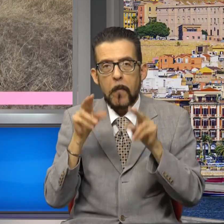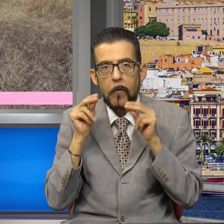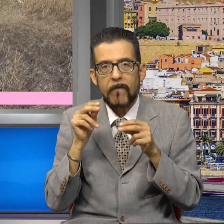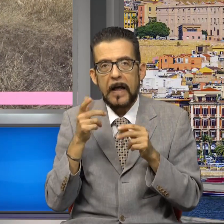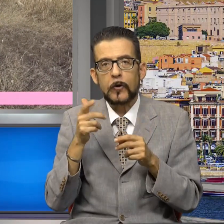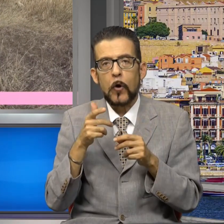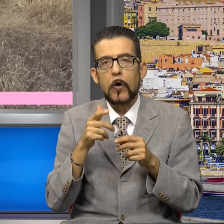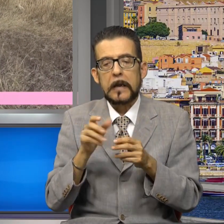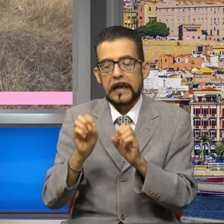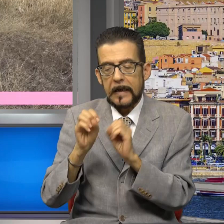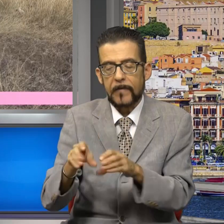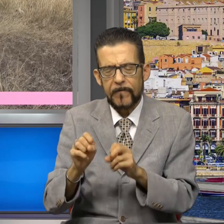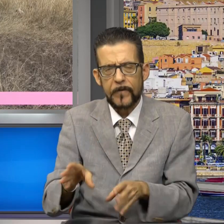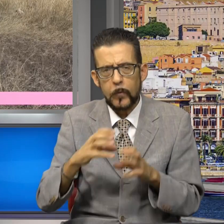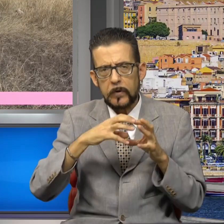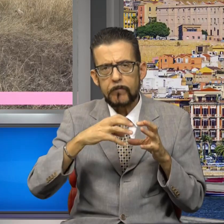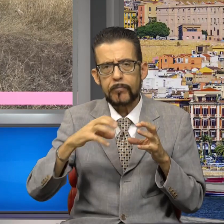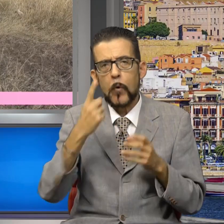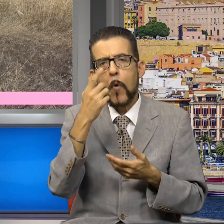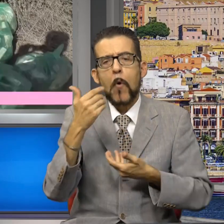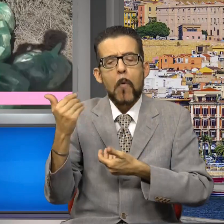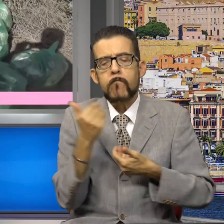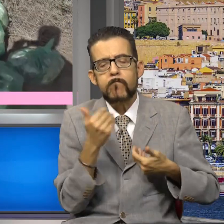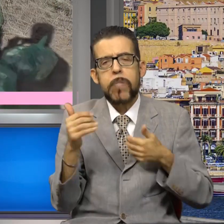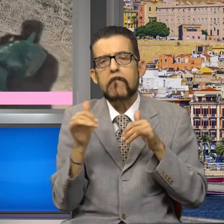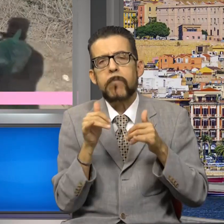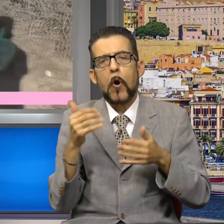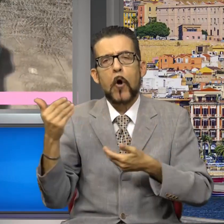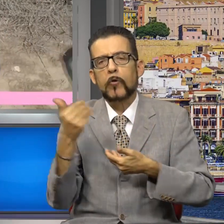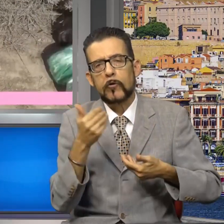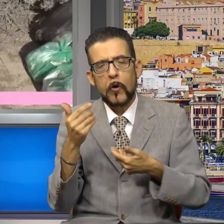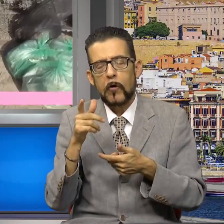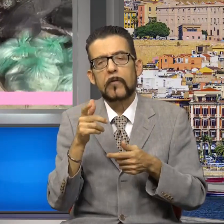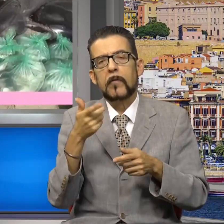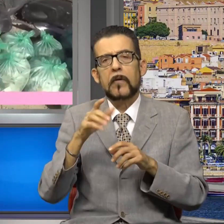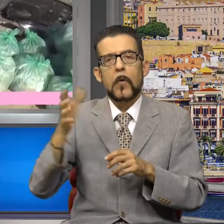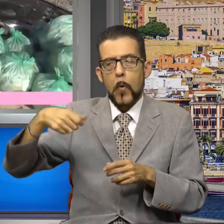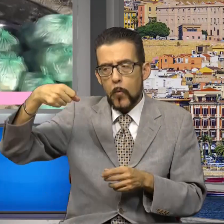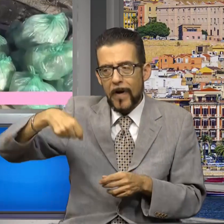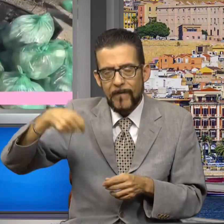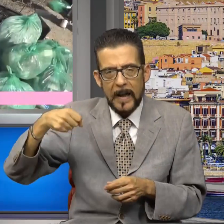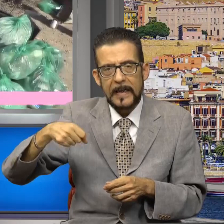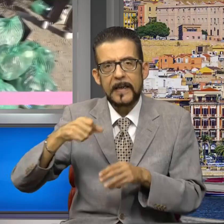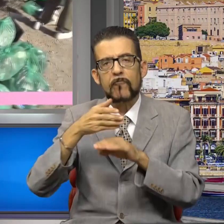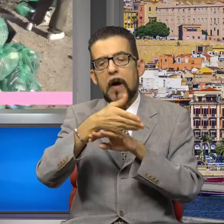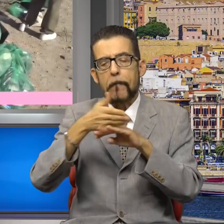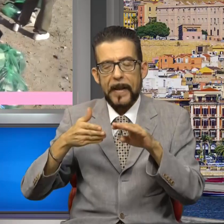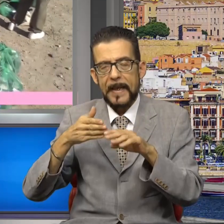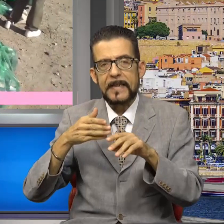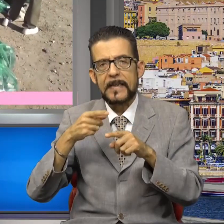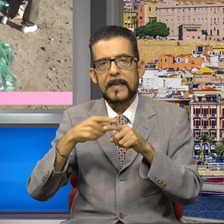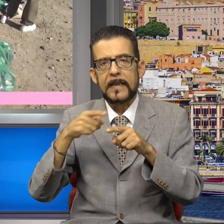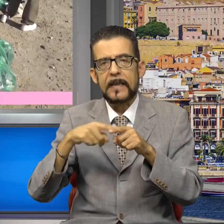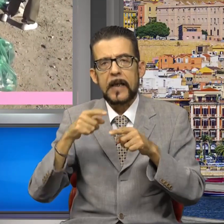anche di ogni genere, da un bambolotto piuttosto che una valigia, come vedete qua, resti di scooter. Speriamo che il nostro contributo